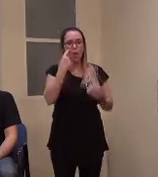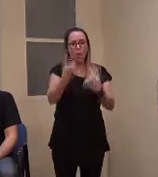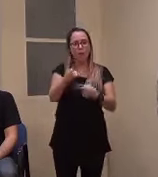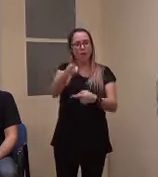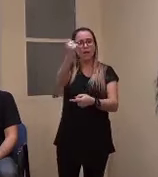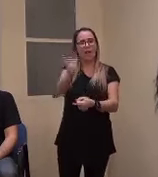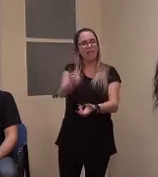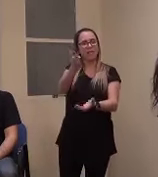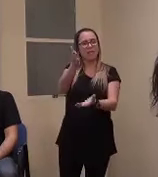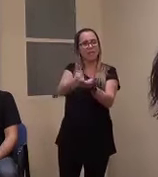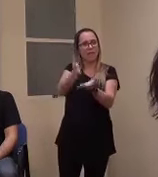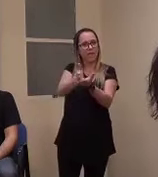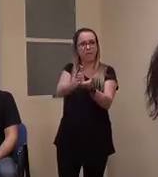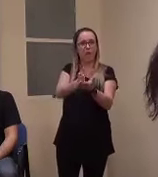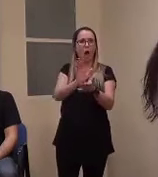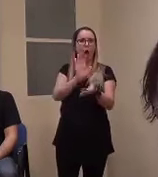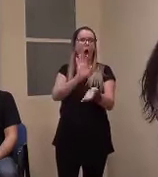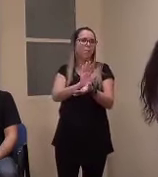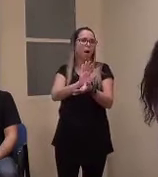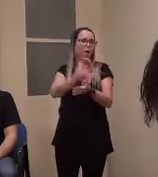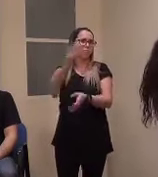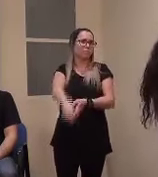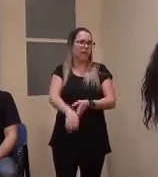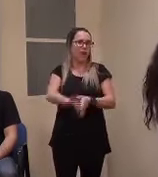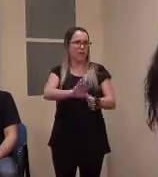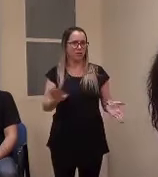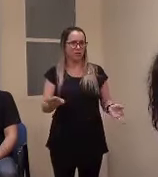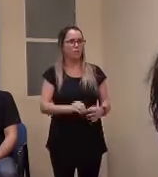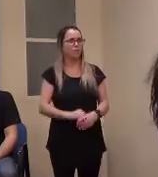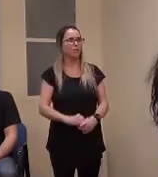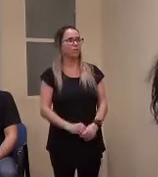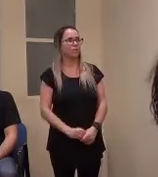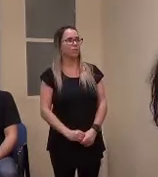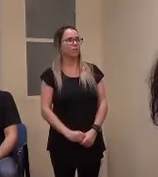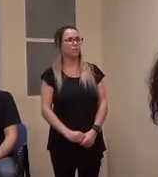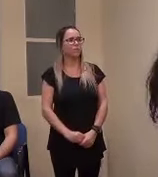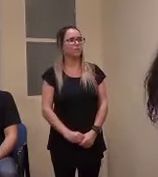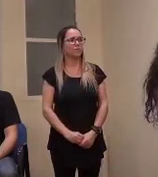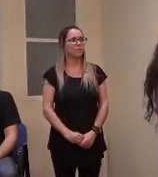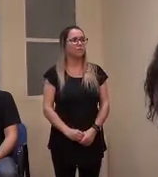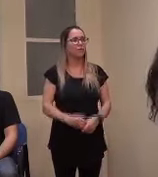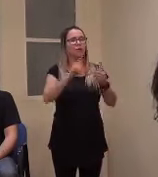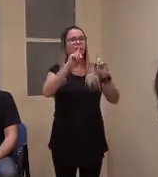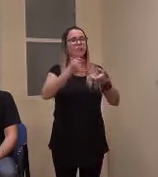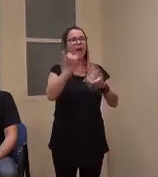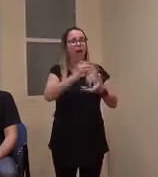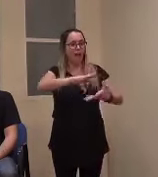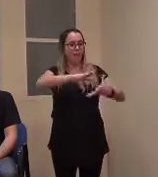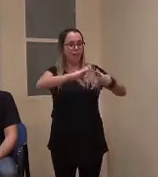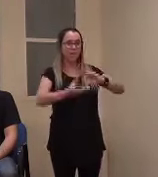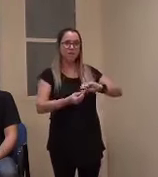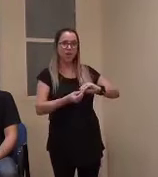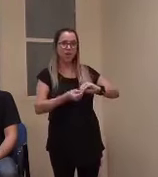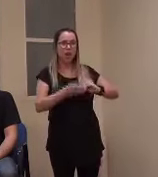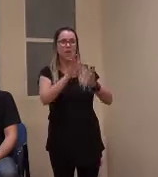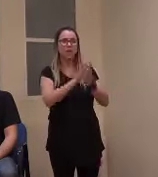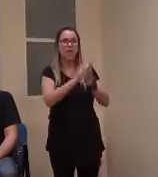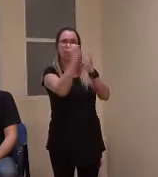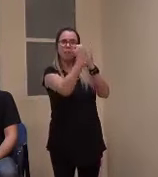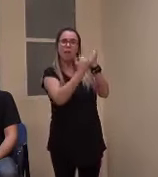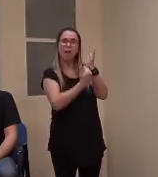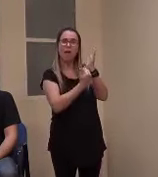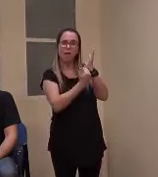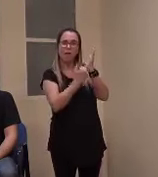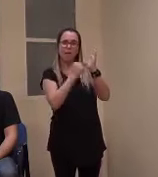derecho dentro de lo que son las comunidades en las escuelas hablamos de vida 2000 foliculares que quiere decir la cultura